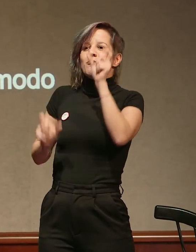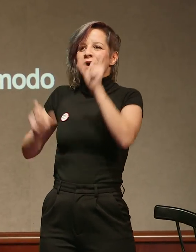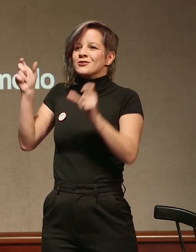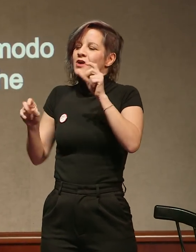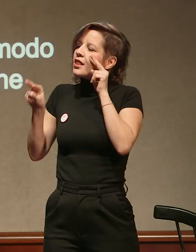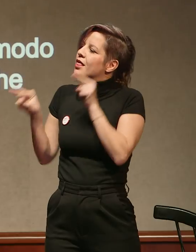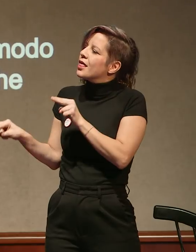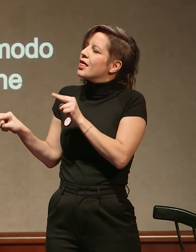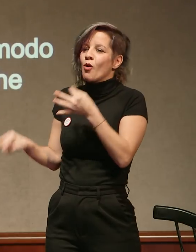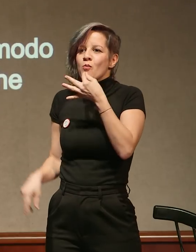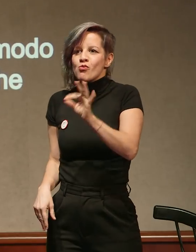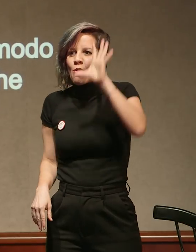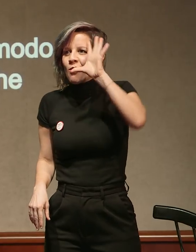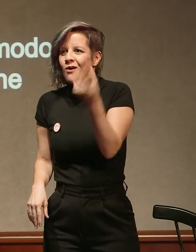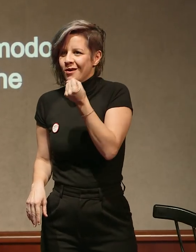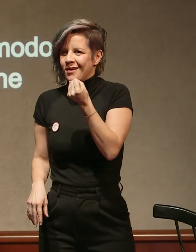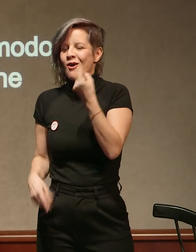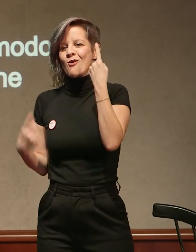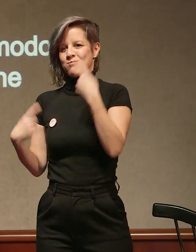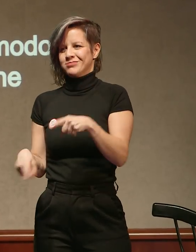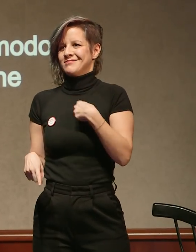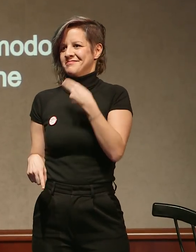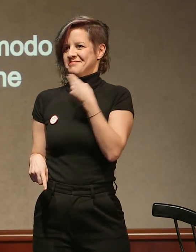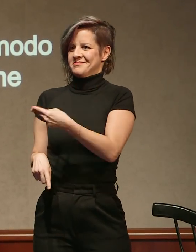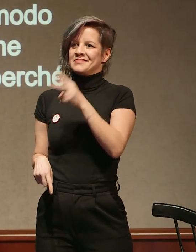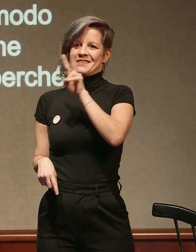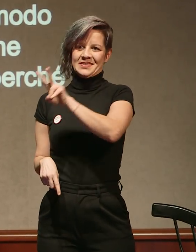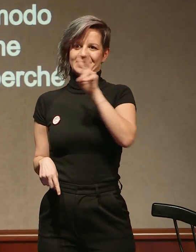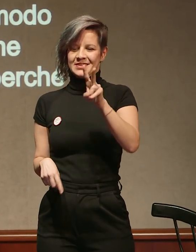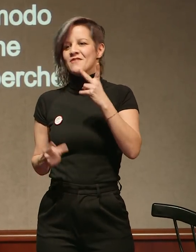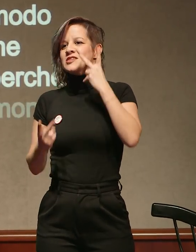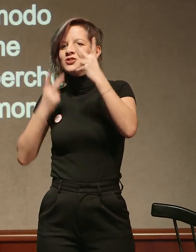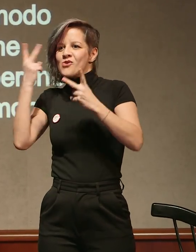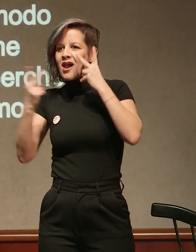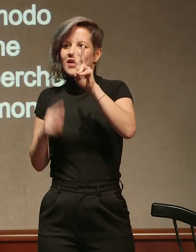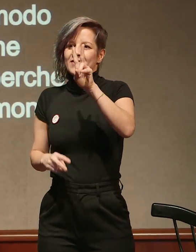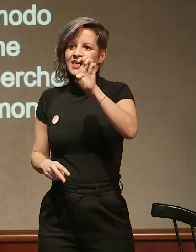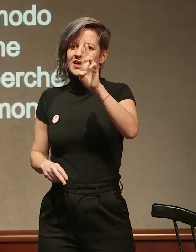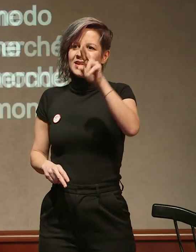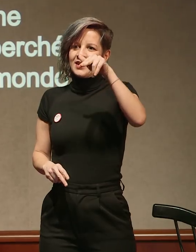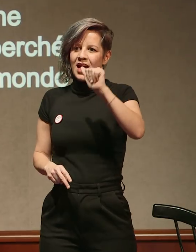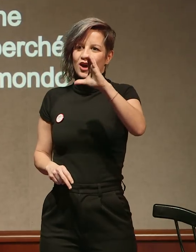proprio perché tutte le persone di tutto il mondo se la guardano la possono capire il nome è Visual